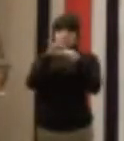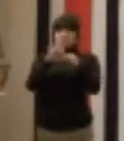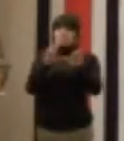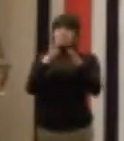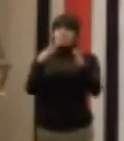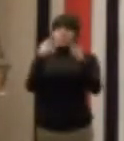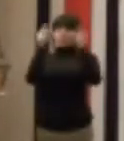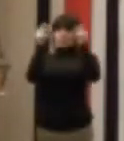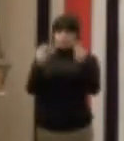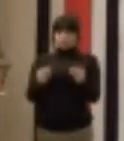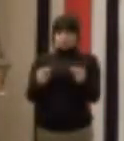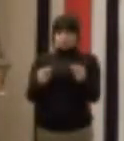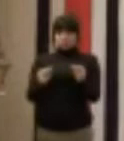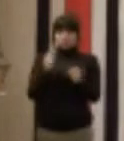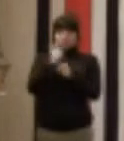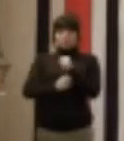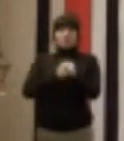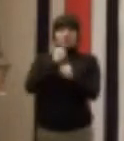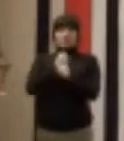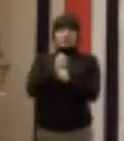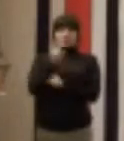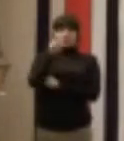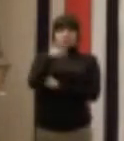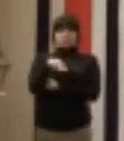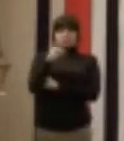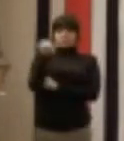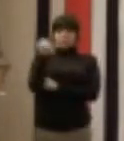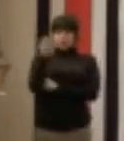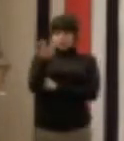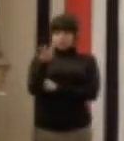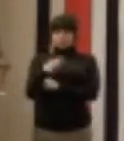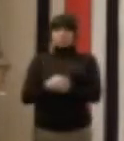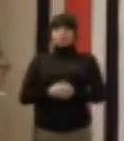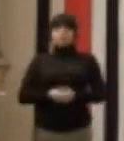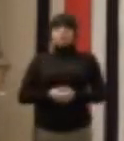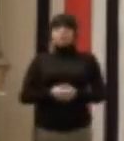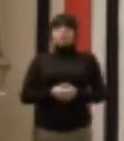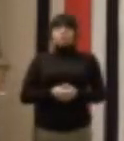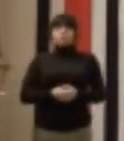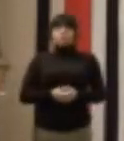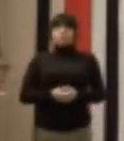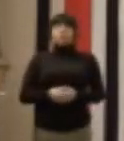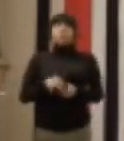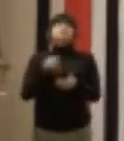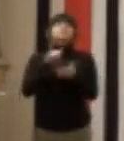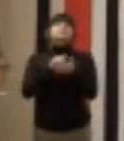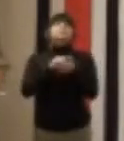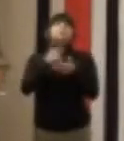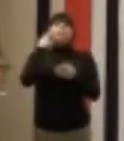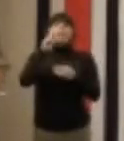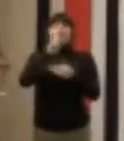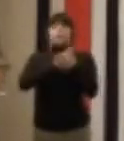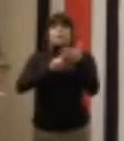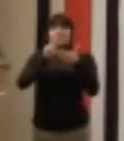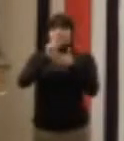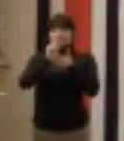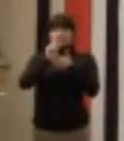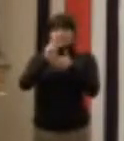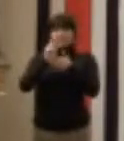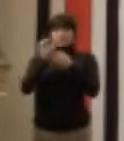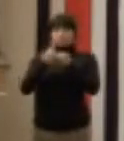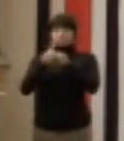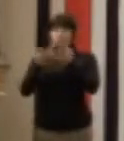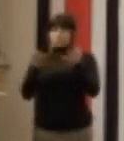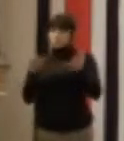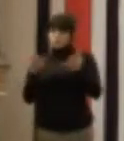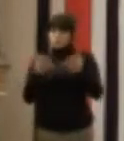al presupuesto del año 2014. Esto a las universidades estatales